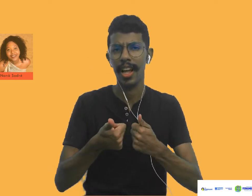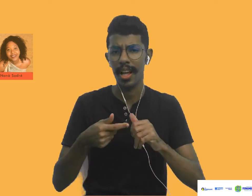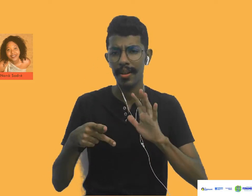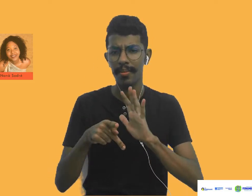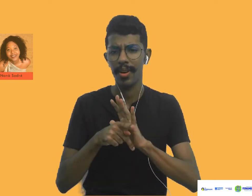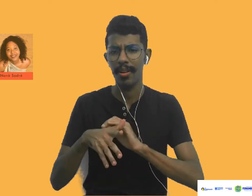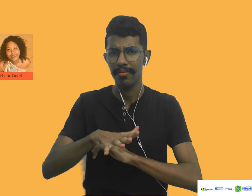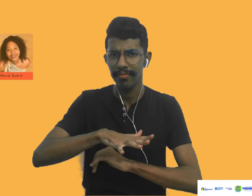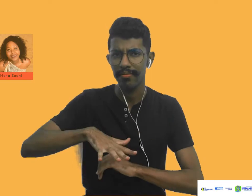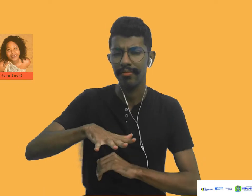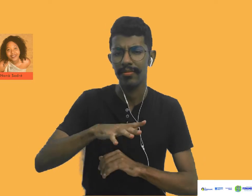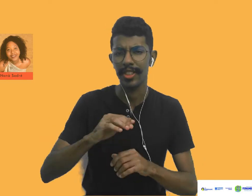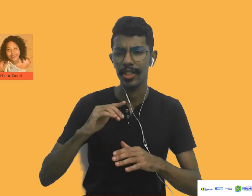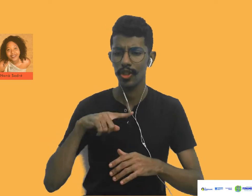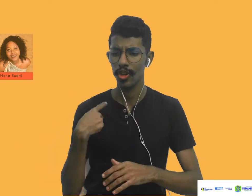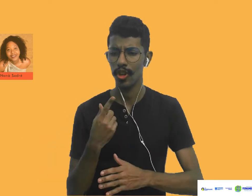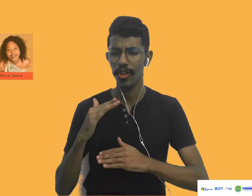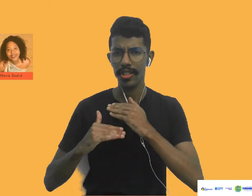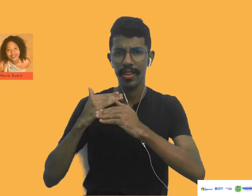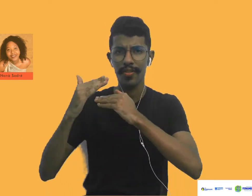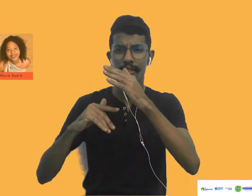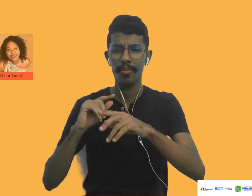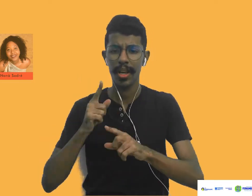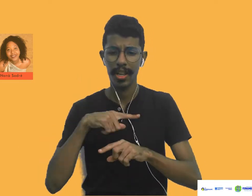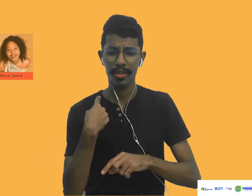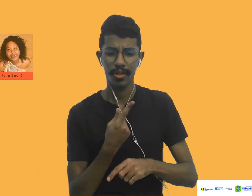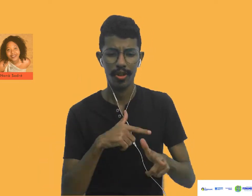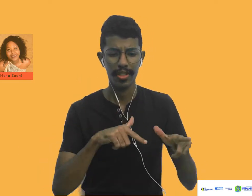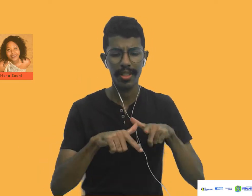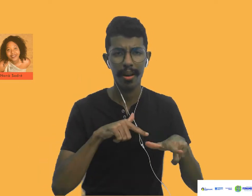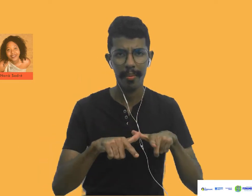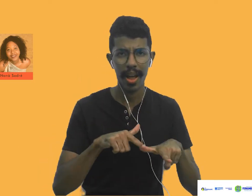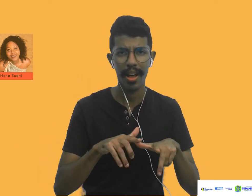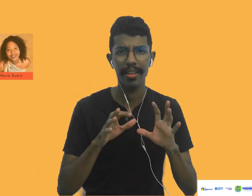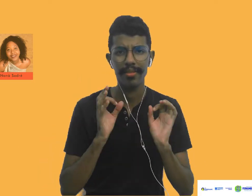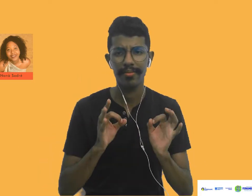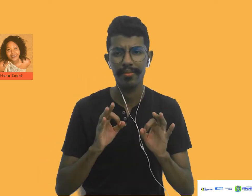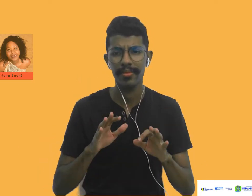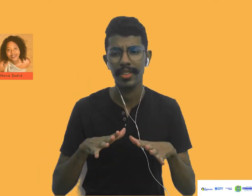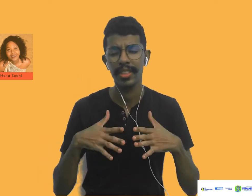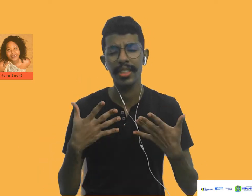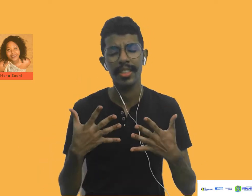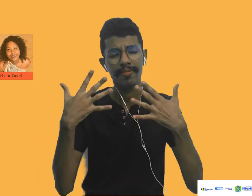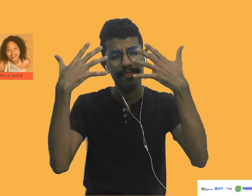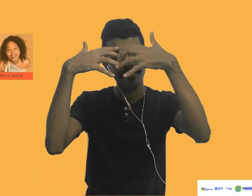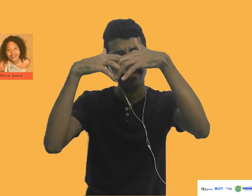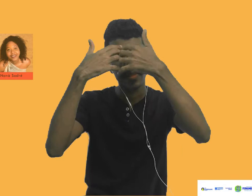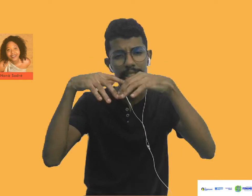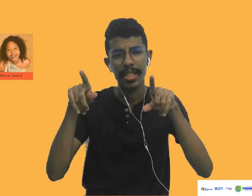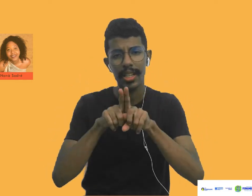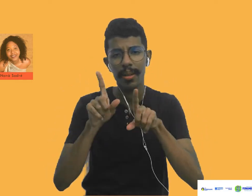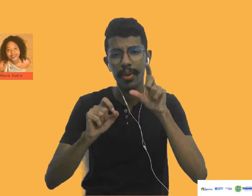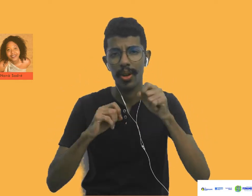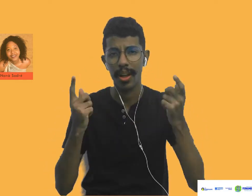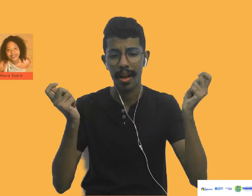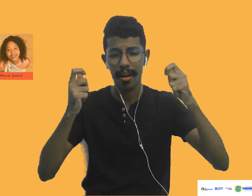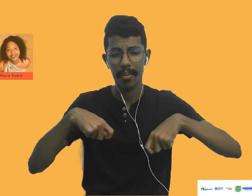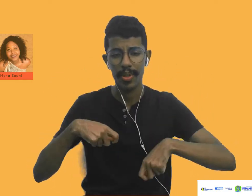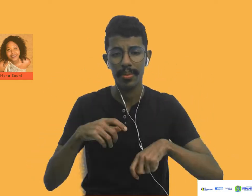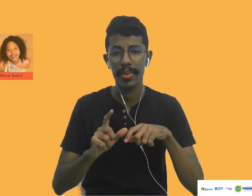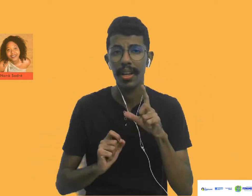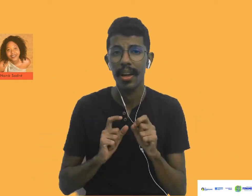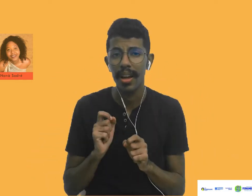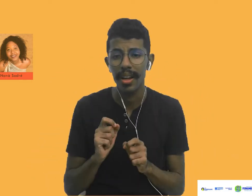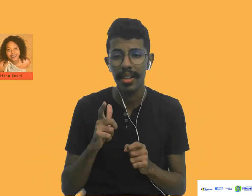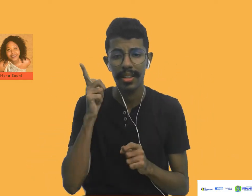também para o nosso desenvolvimento, para a subsistência dos nossos trabalhos e tal. E pensando na